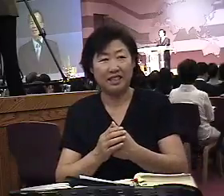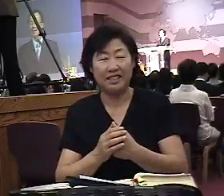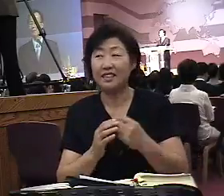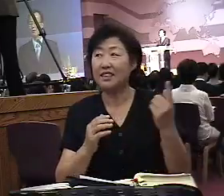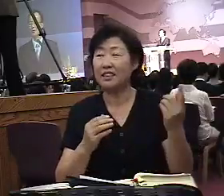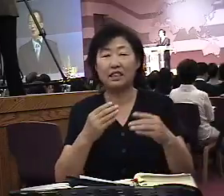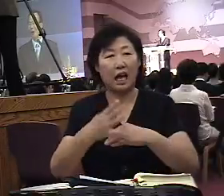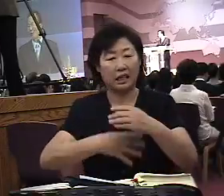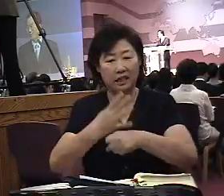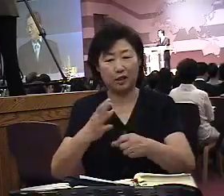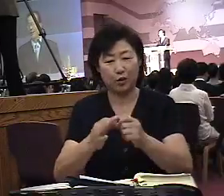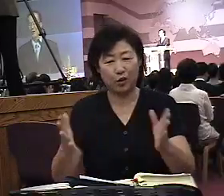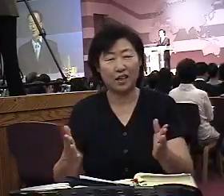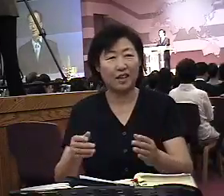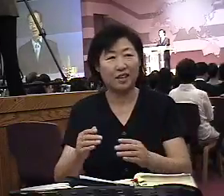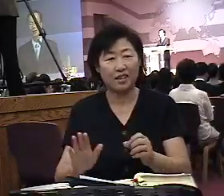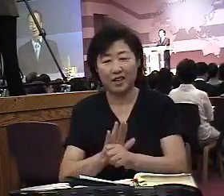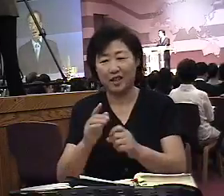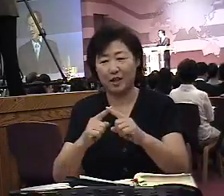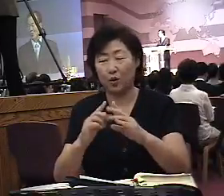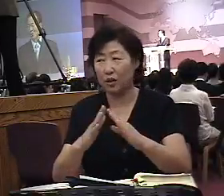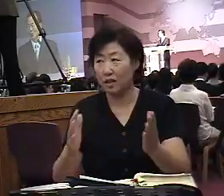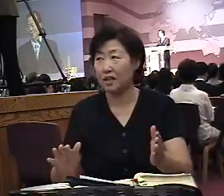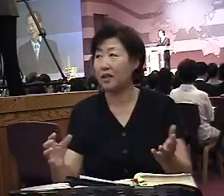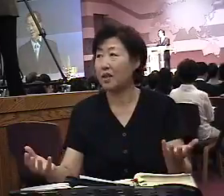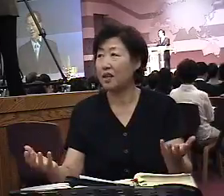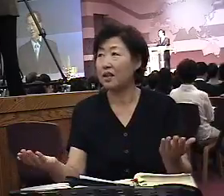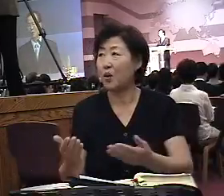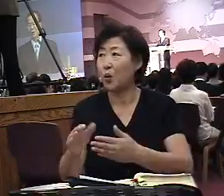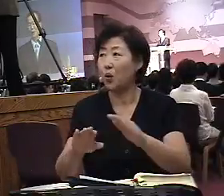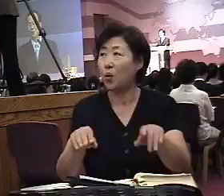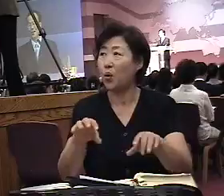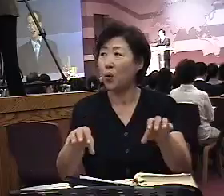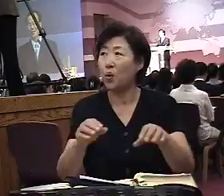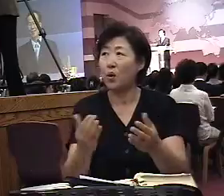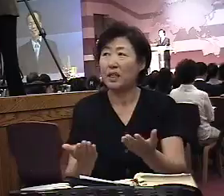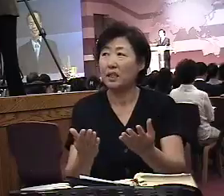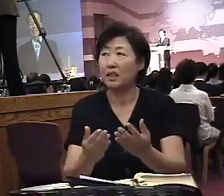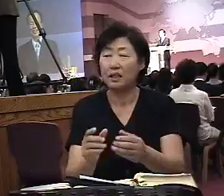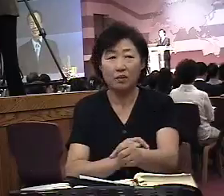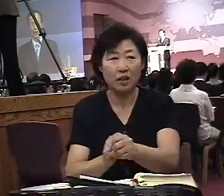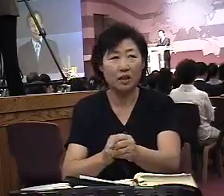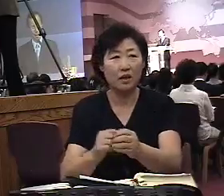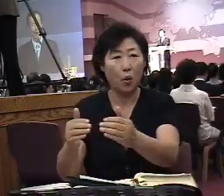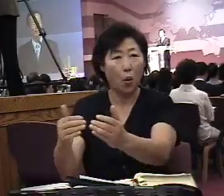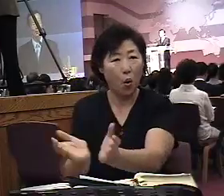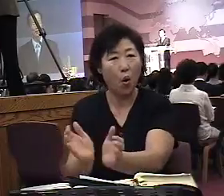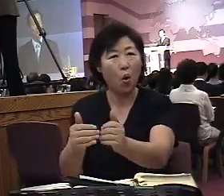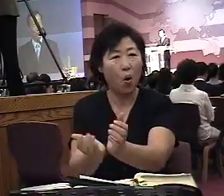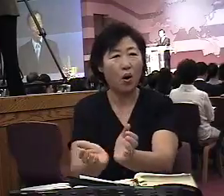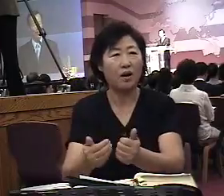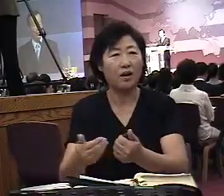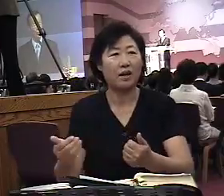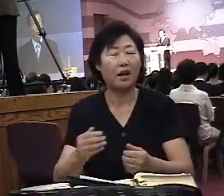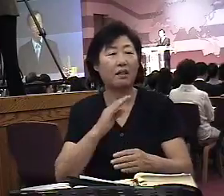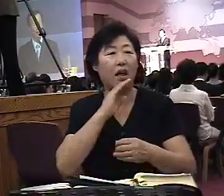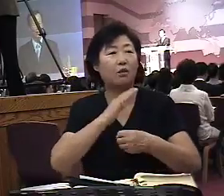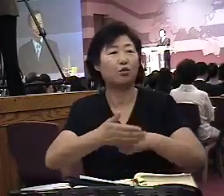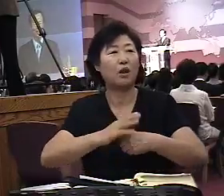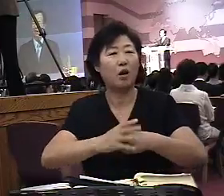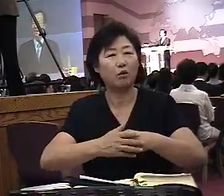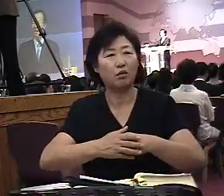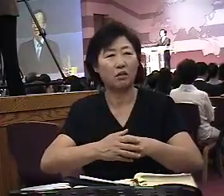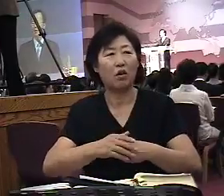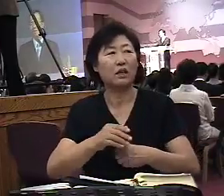그동안 참 그 여러 분야에서 사역을 잘해주셨고요. 특별히 교구 사역 정말 앞장서서 훌륭하게